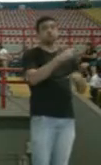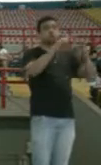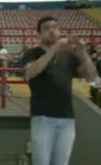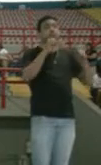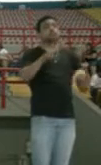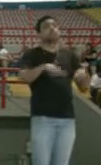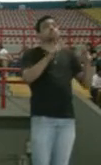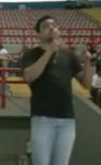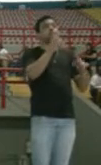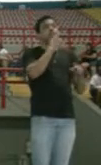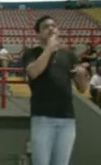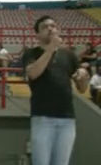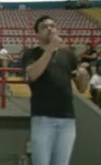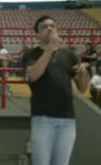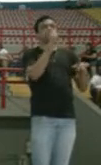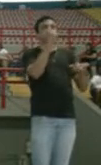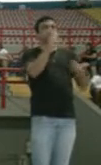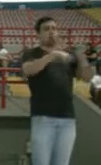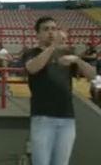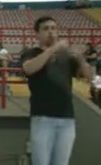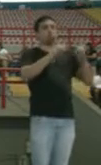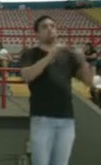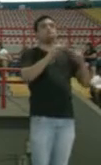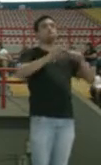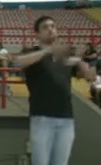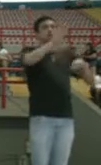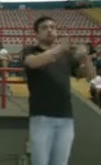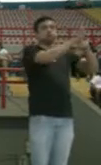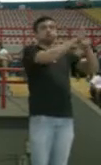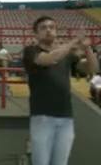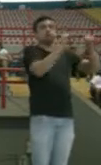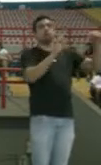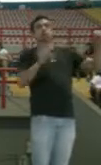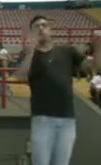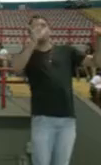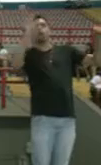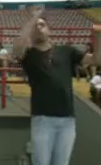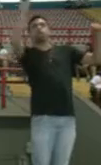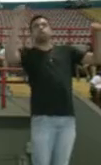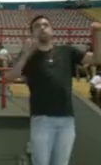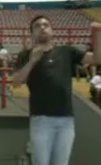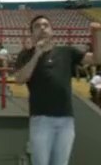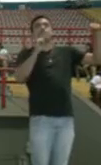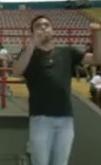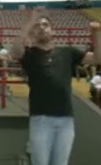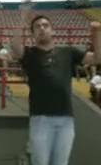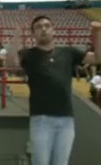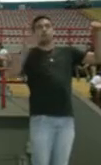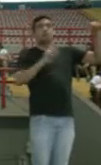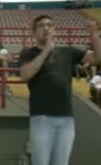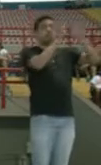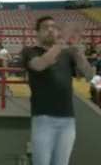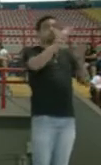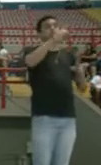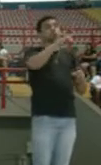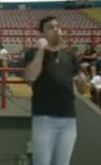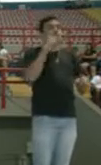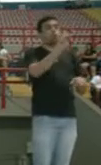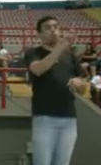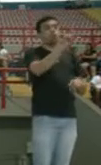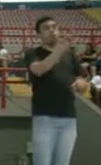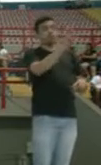a Inglaterra se tornou muito mais economicamente burguesa do que o resto da Europa. Mesmo com a morte do Oliver Cromwell e o